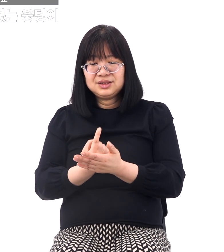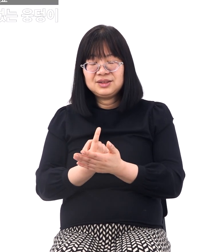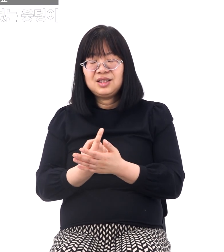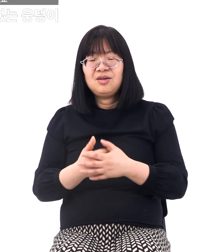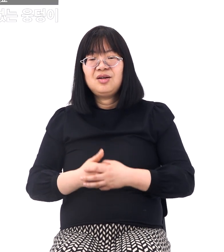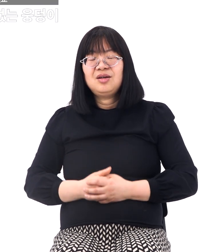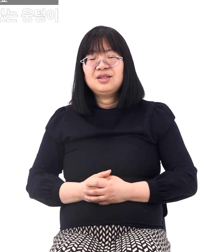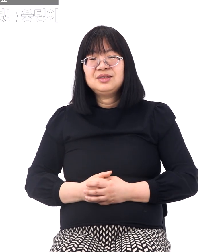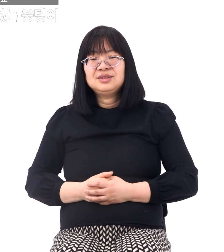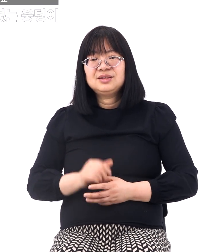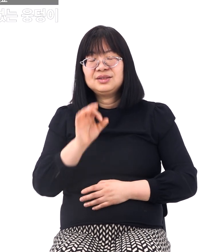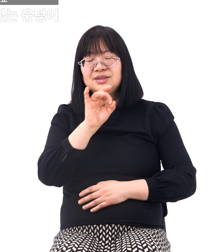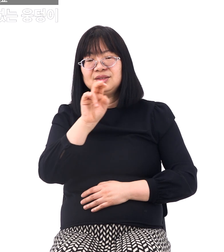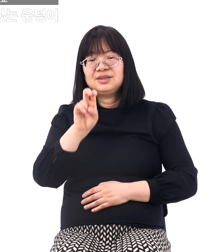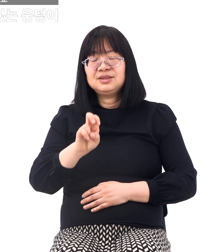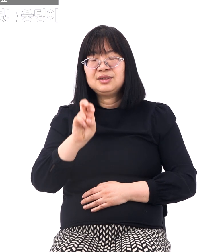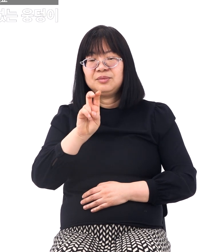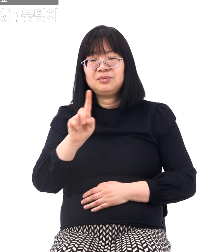고도시리오